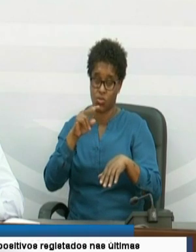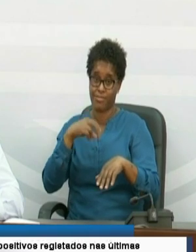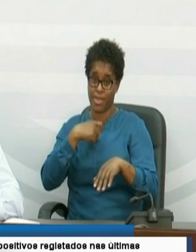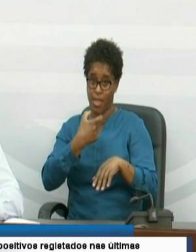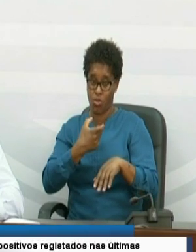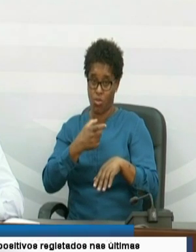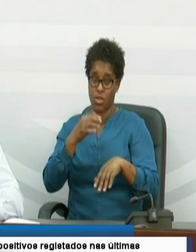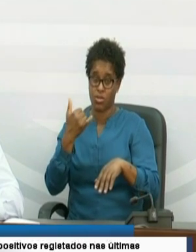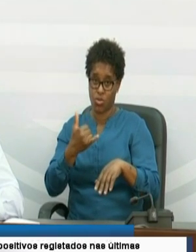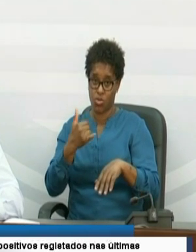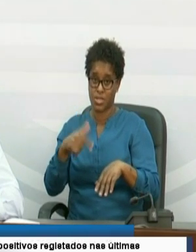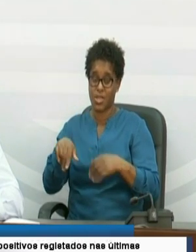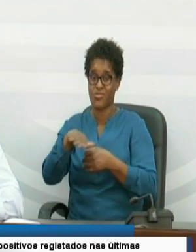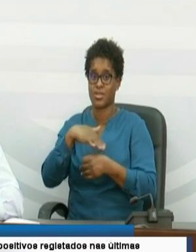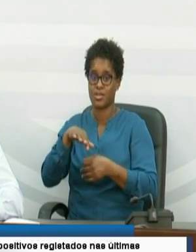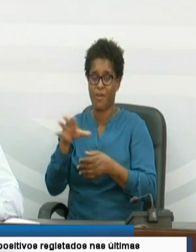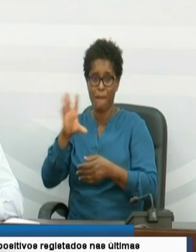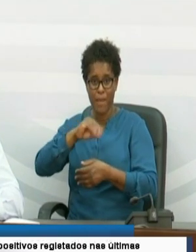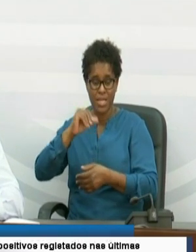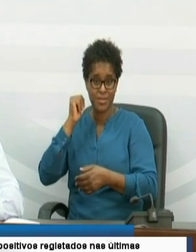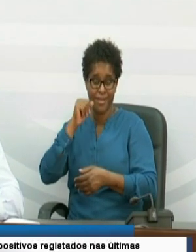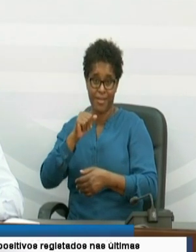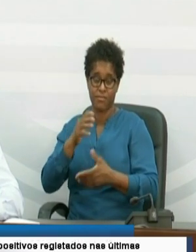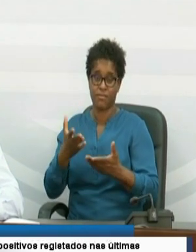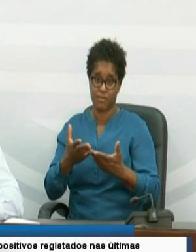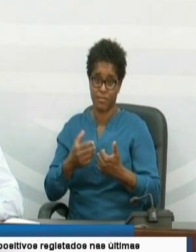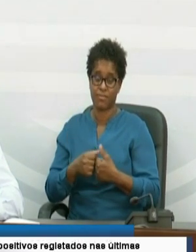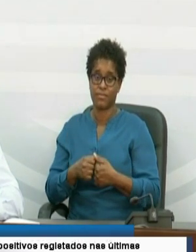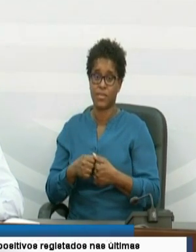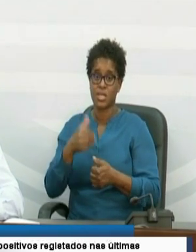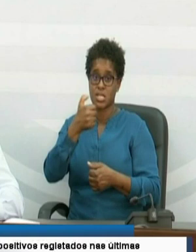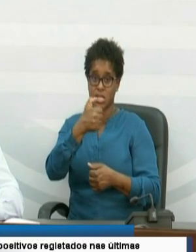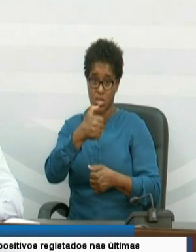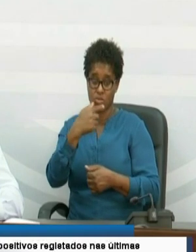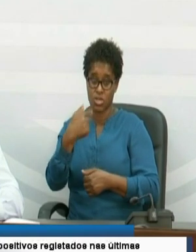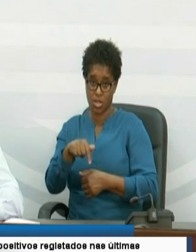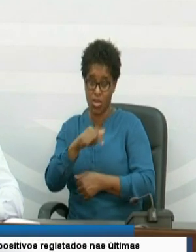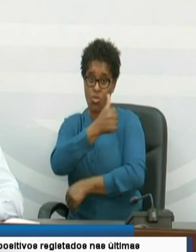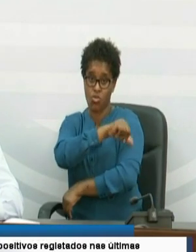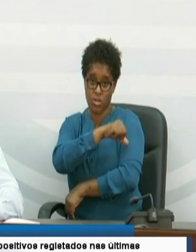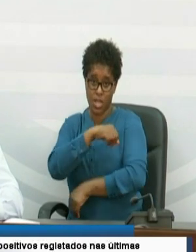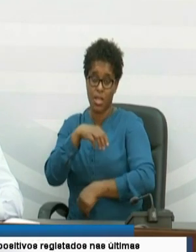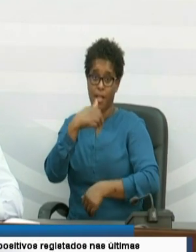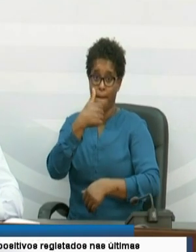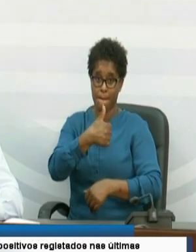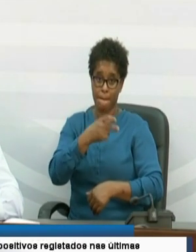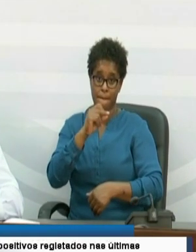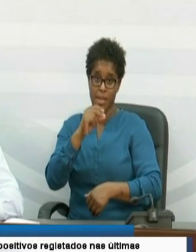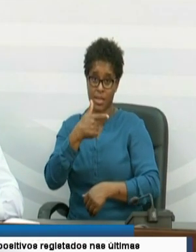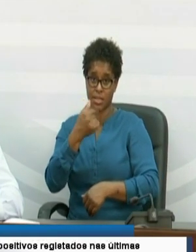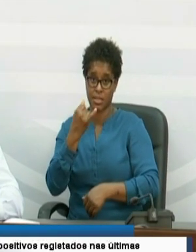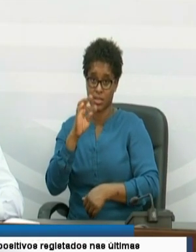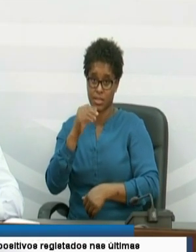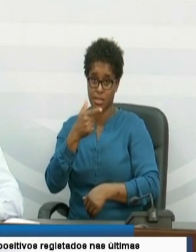que 2 encontram-se numa situação mais grave. 5 estão internados no Hospital Batista de Sousa,